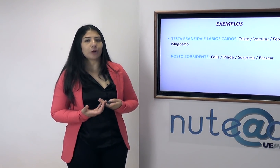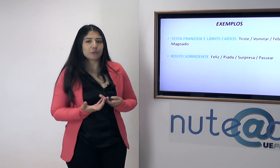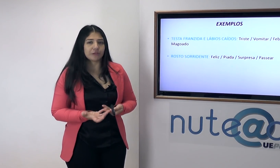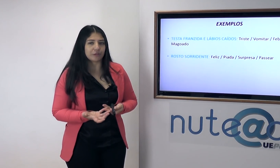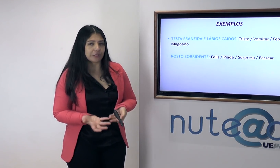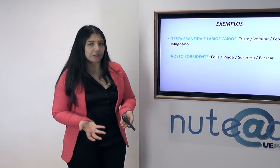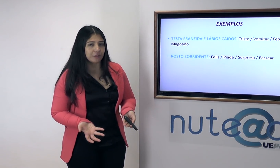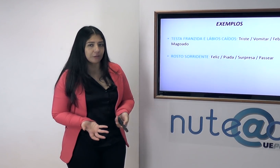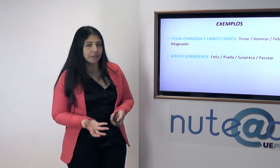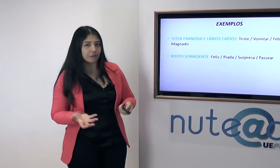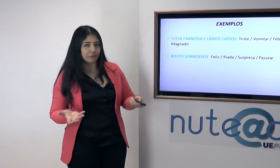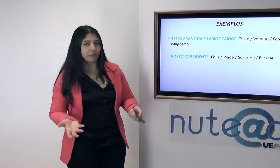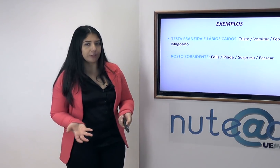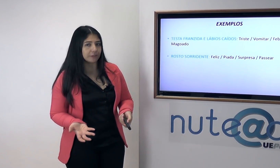como se fosse a nossa entonação de voz.